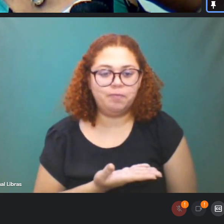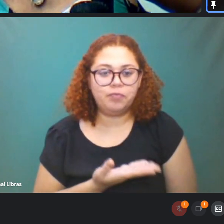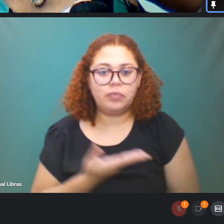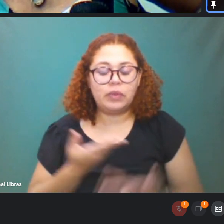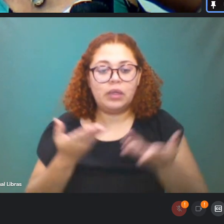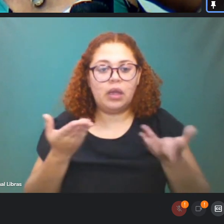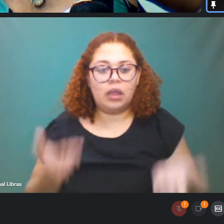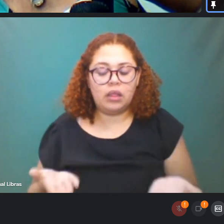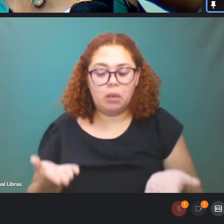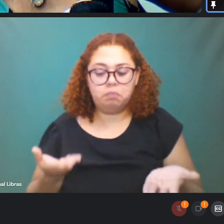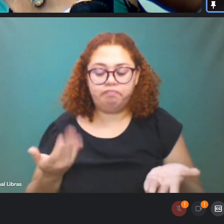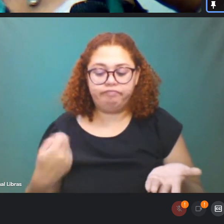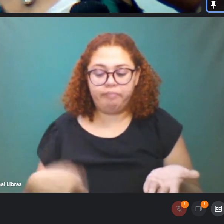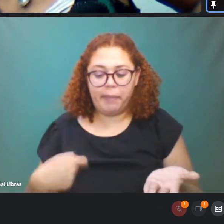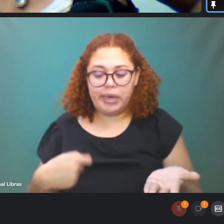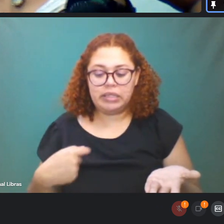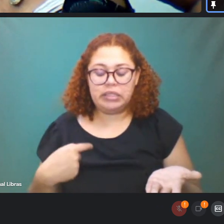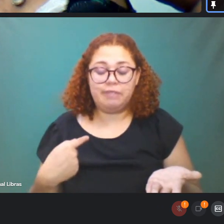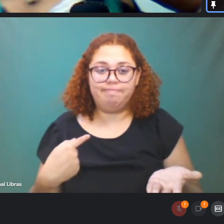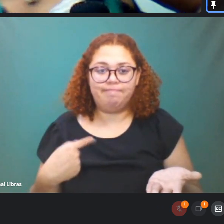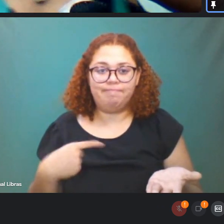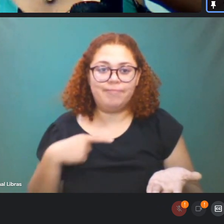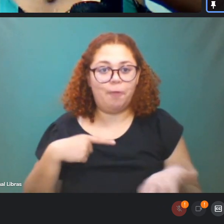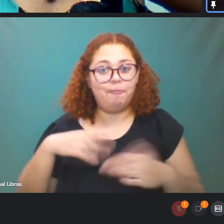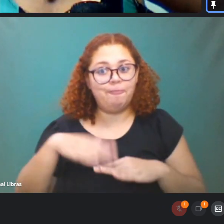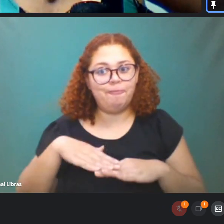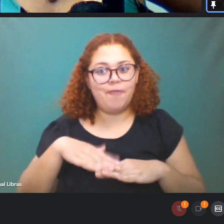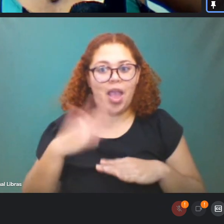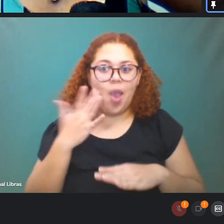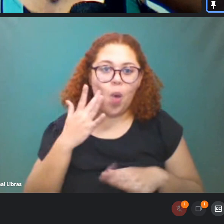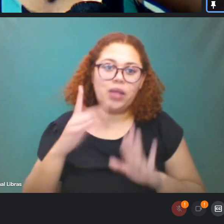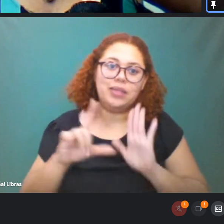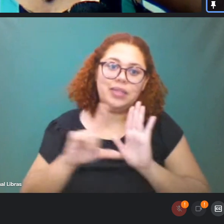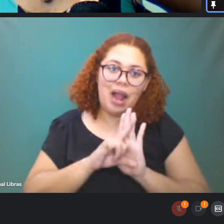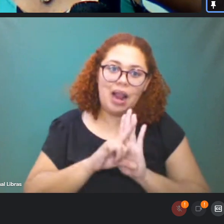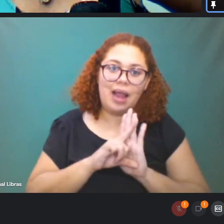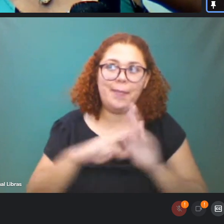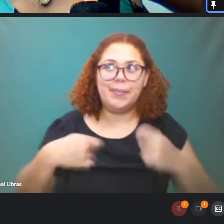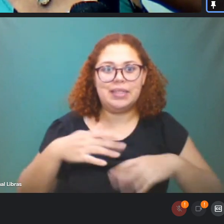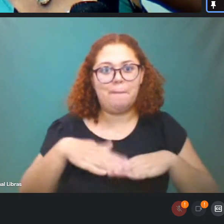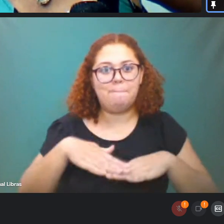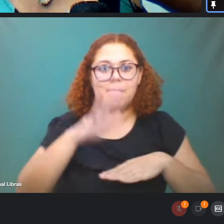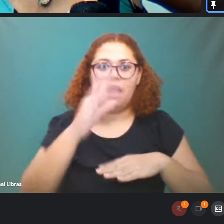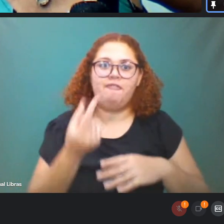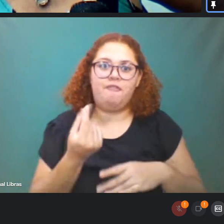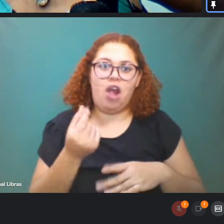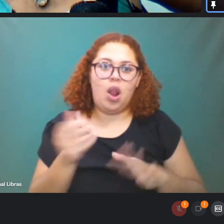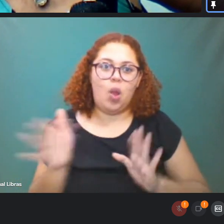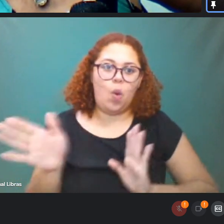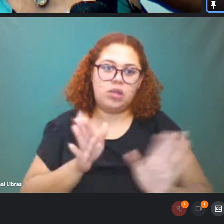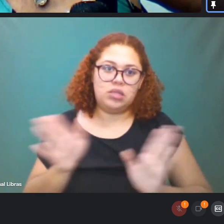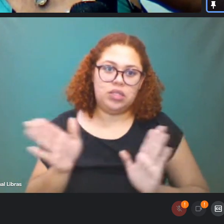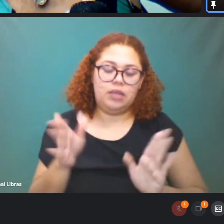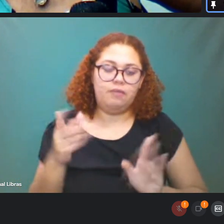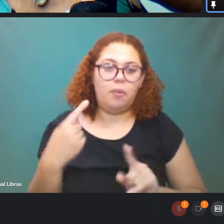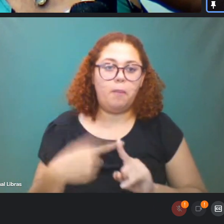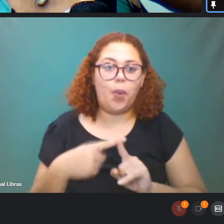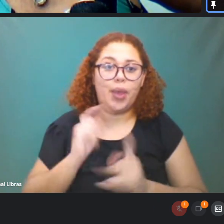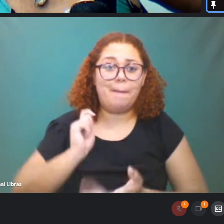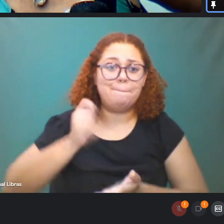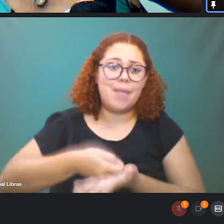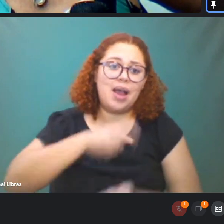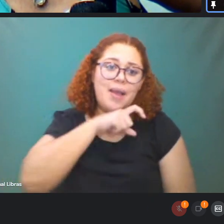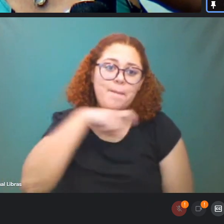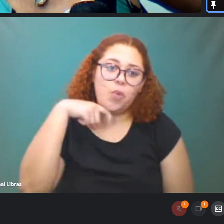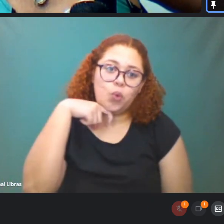um valor mais acessível para você pagar esses impostos. Até porque, assim, quando você paga um imposto desse, faz como um fiscal